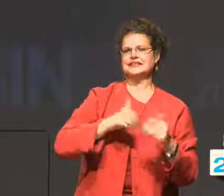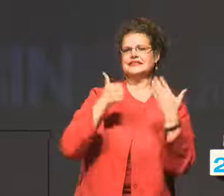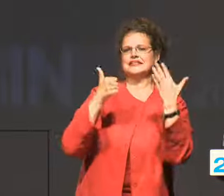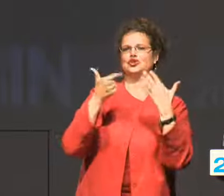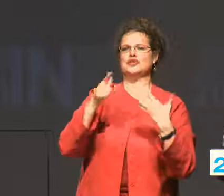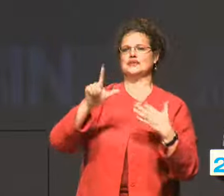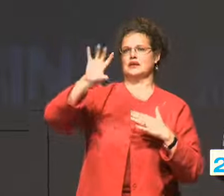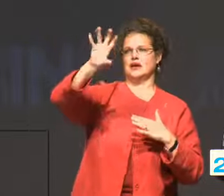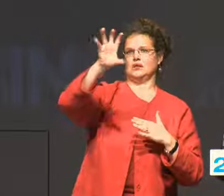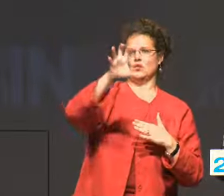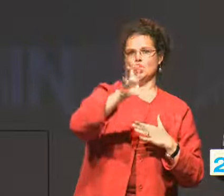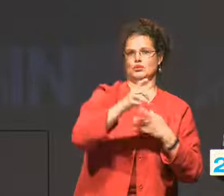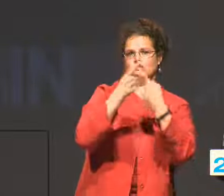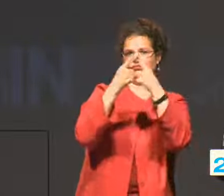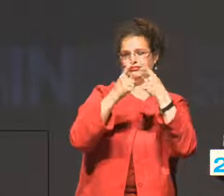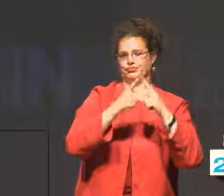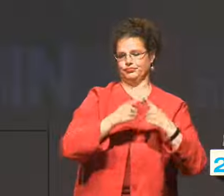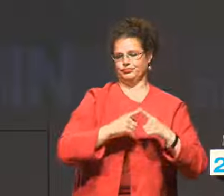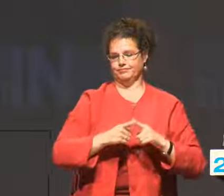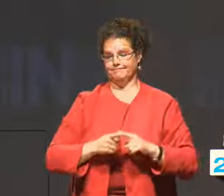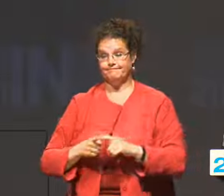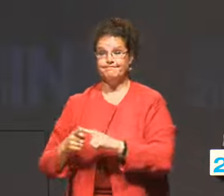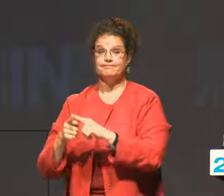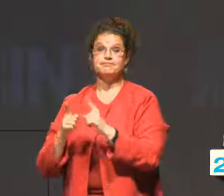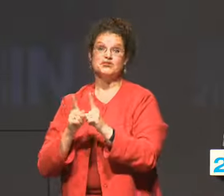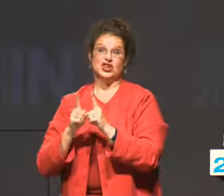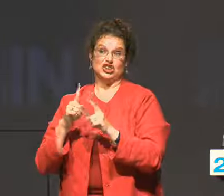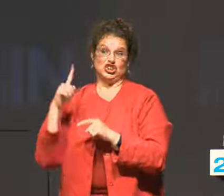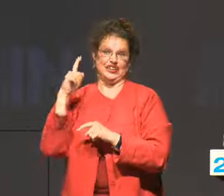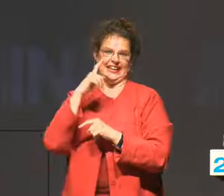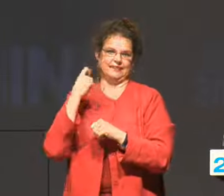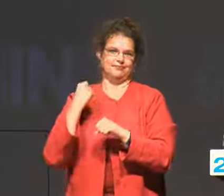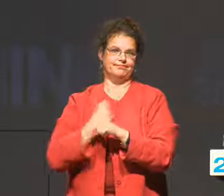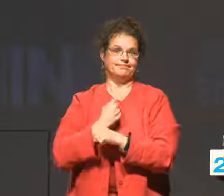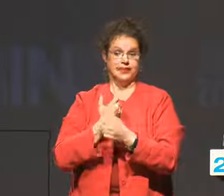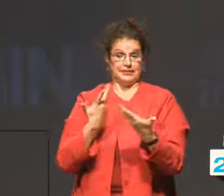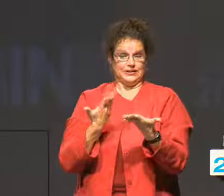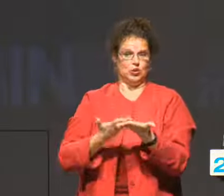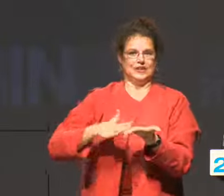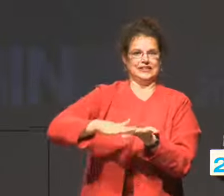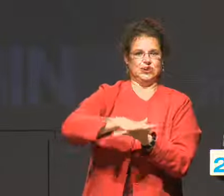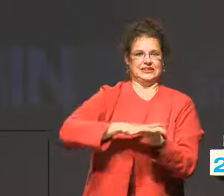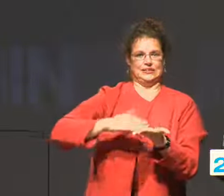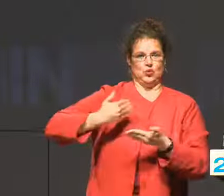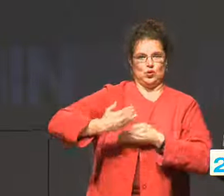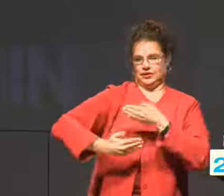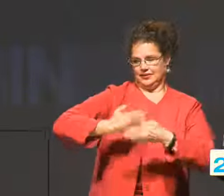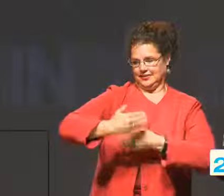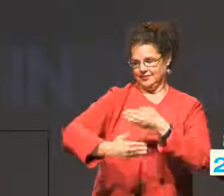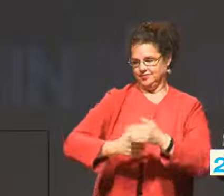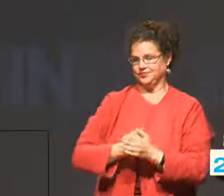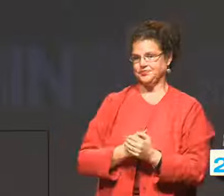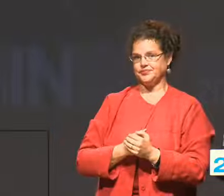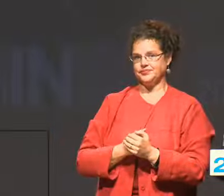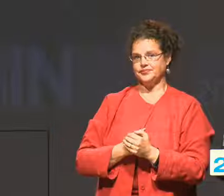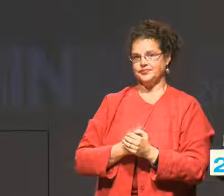genau dann in der Umsetzung bedeutet. In der Schweiz haben wir 26 verschiedene Kantone, somit auch genauso viele